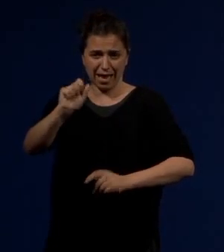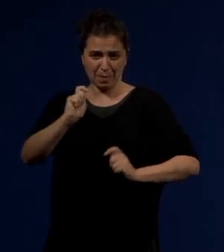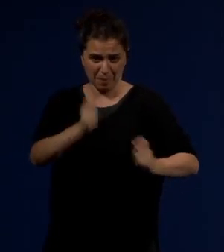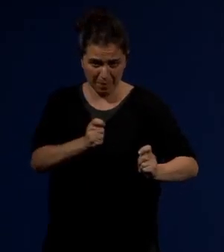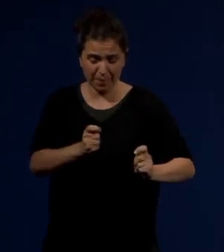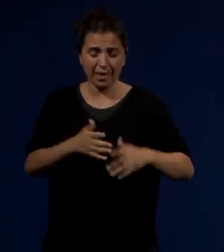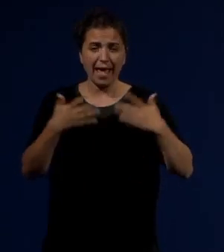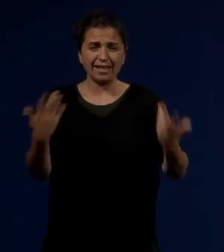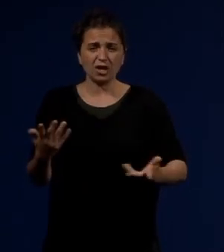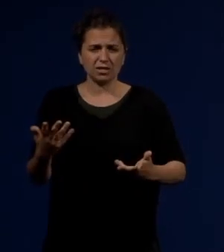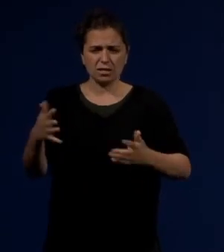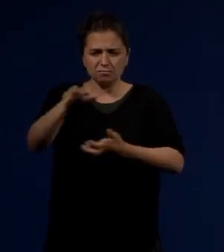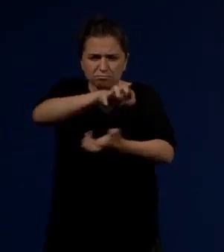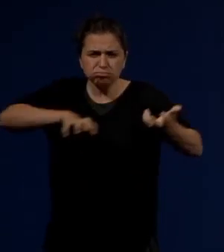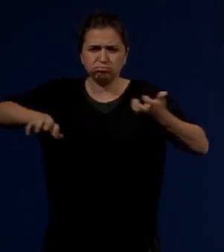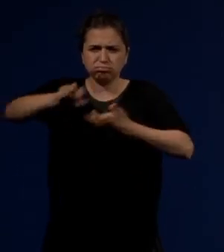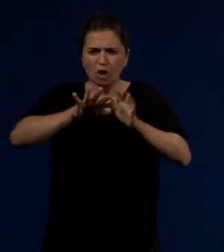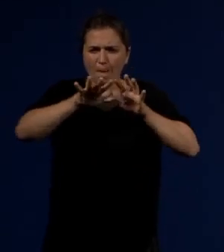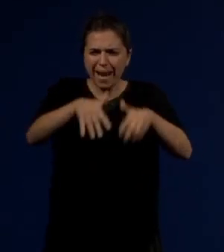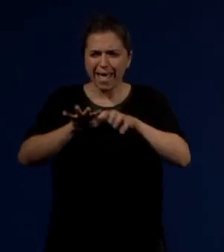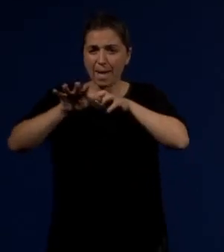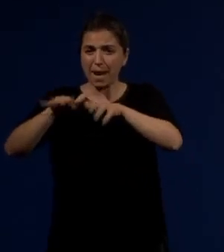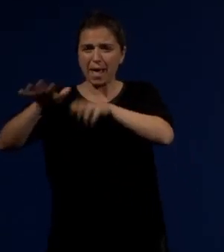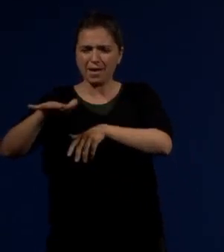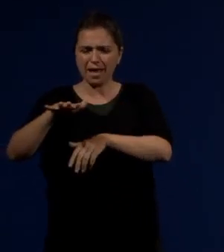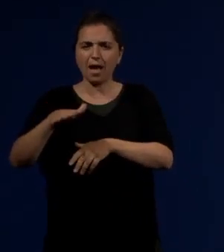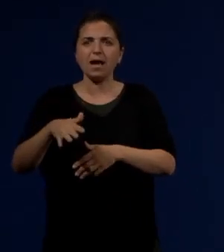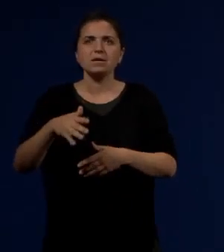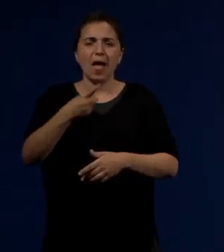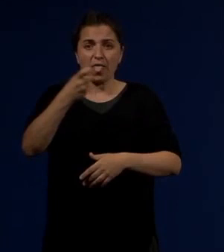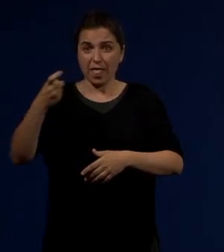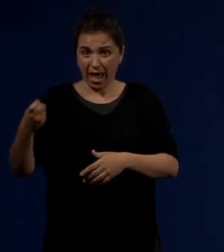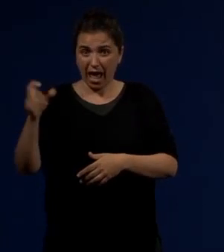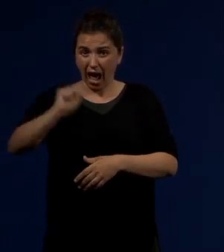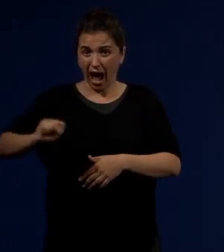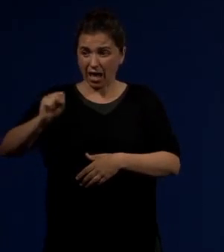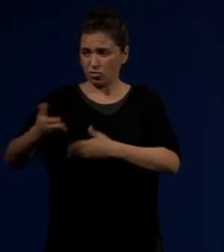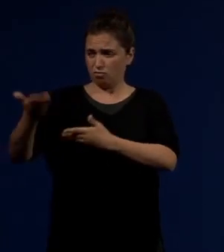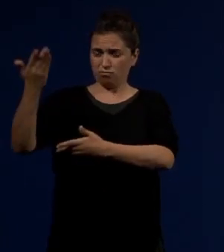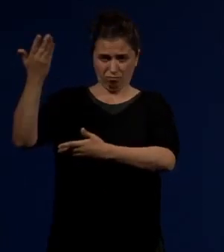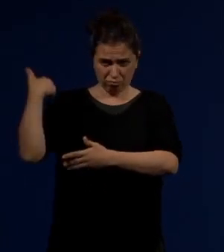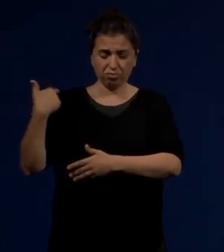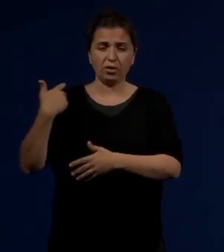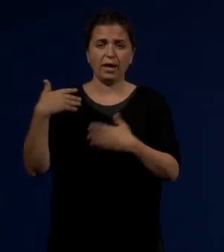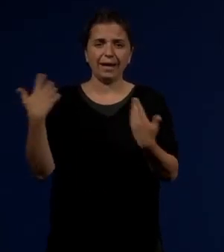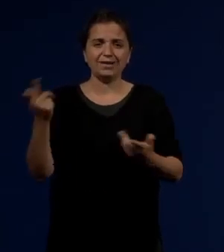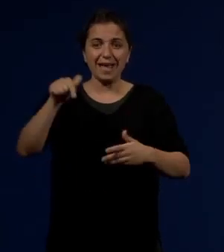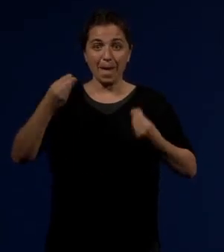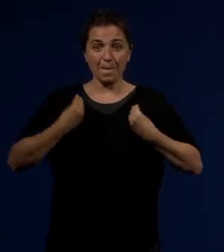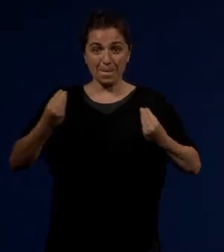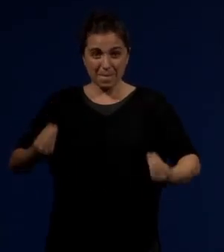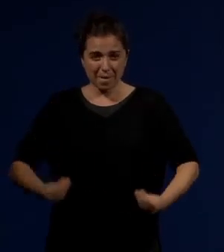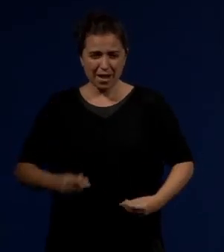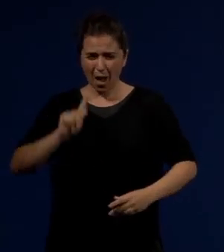E houbo máis revoltas, e houbo máis mareas. Fai agora 100 anos, e disto podedes presumir ben en Viveiro, a primeira gran